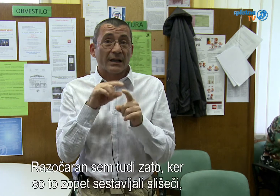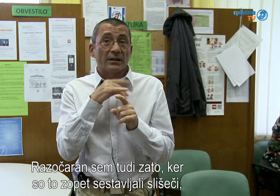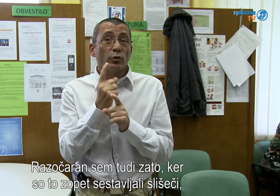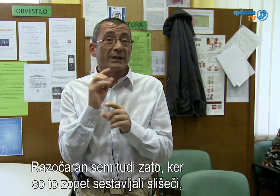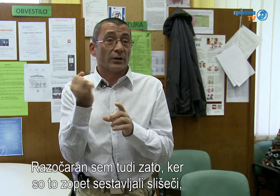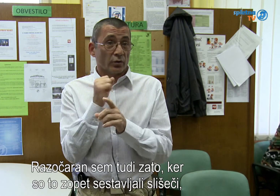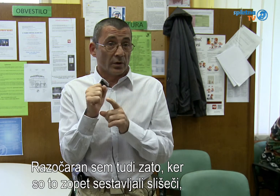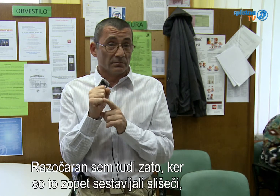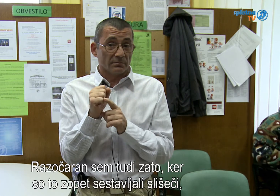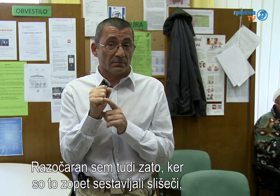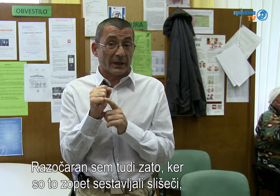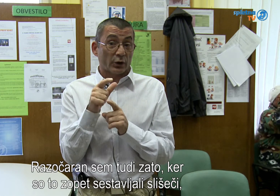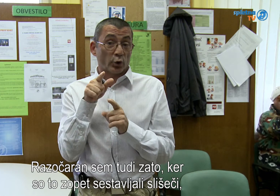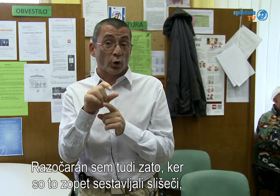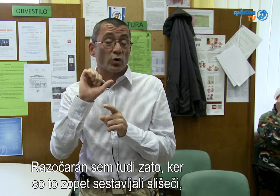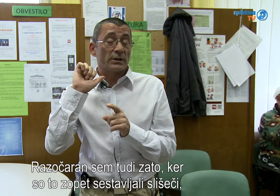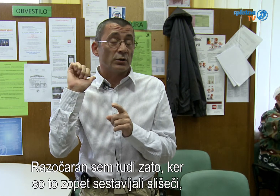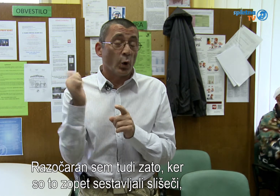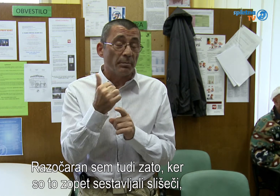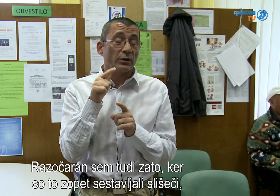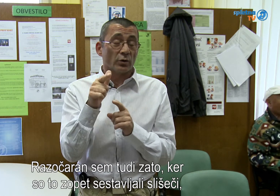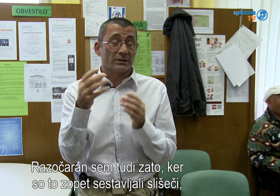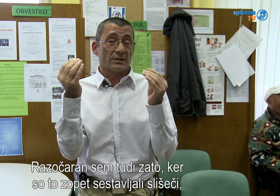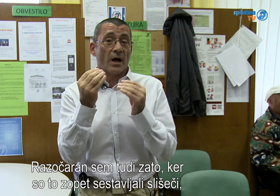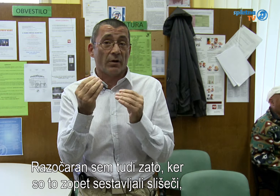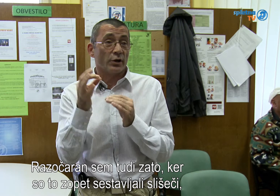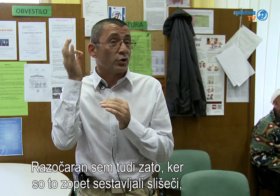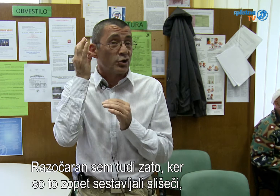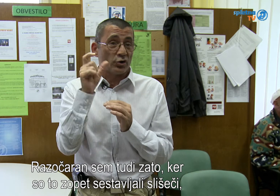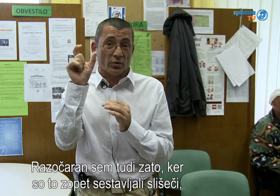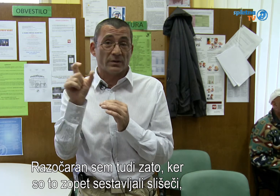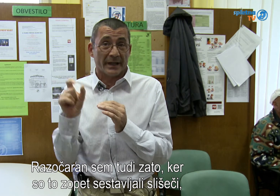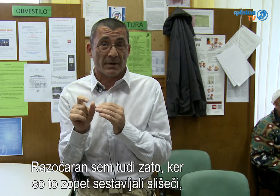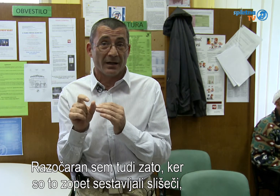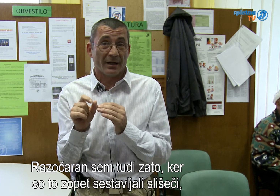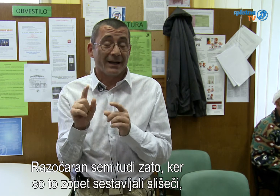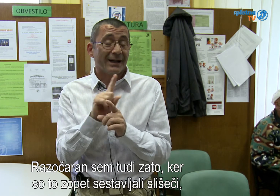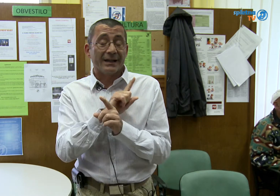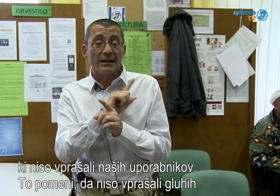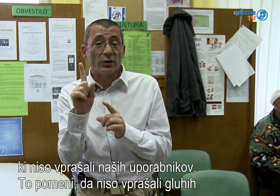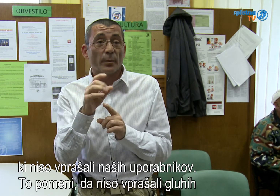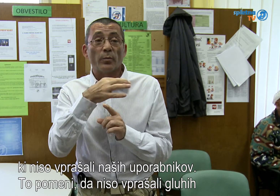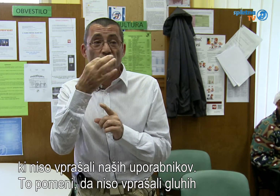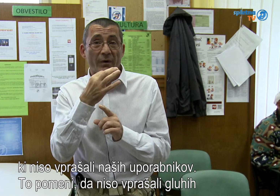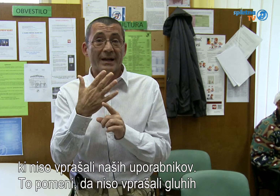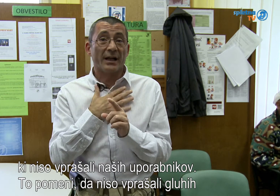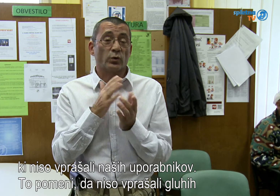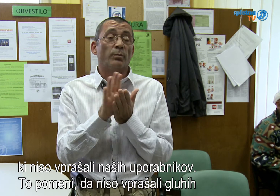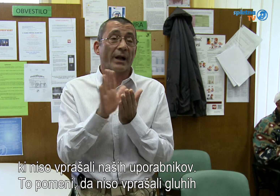sem tudi zato, ker so zopet to sestavljali dišeče osebe in niso popraševali nas